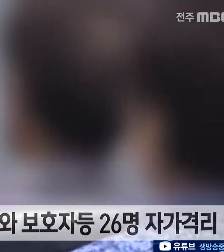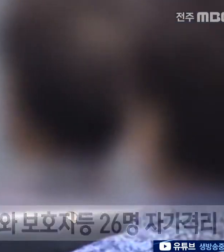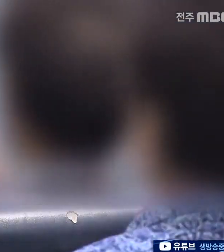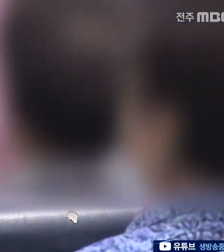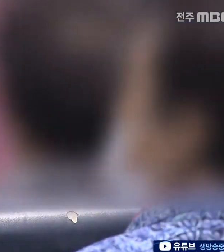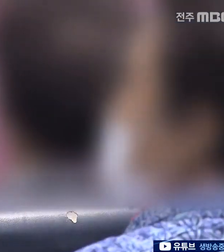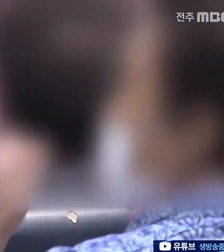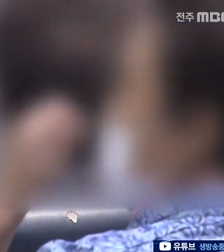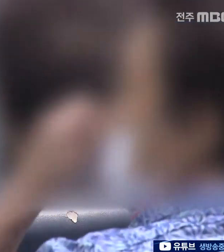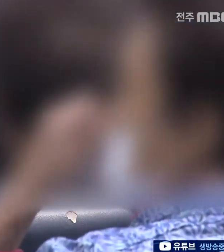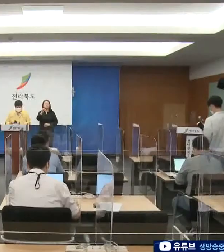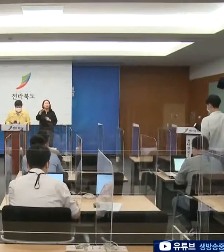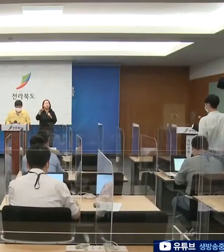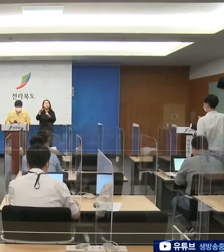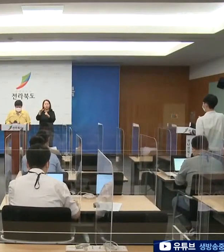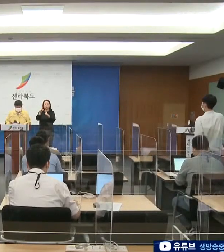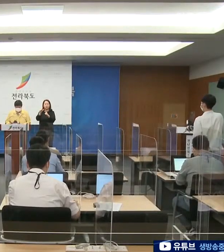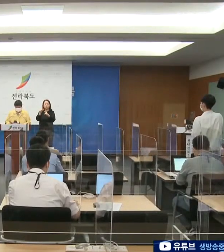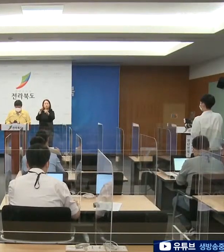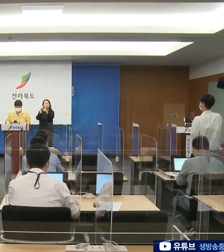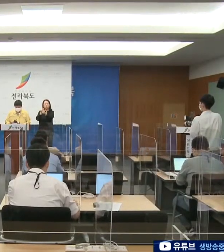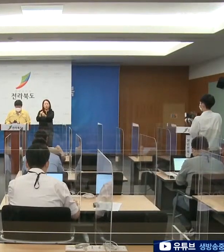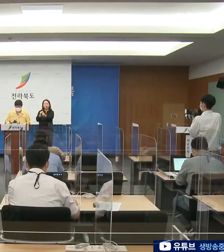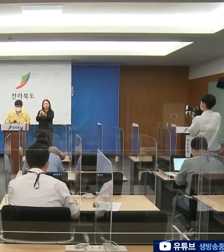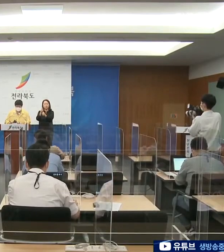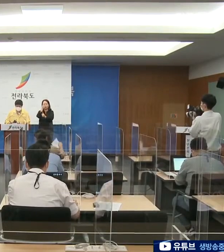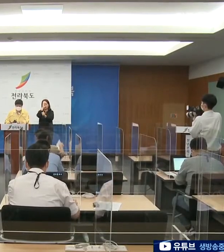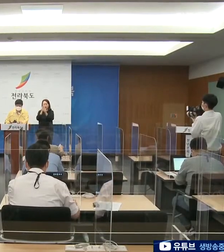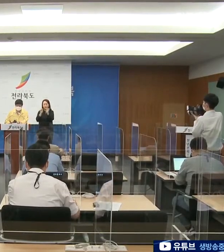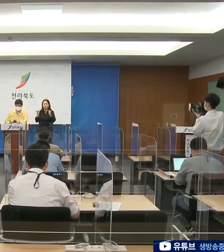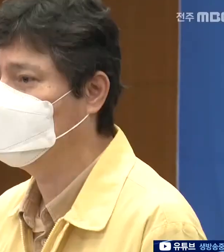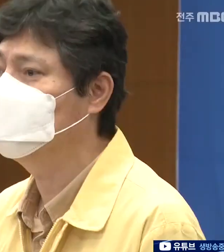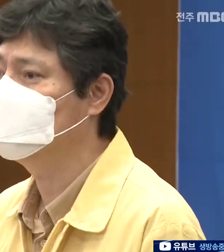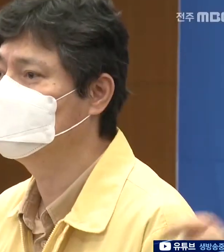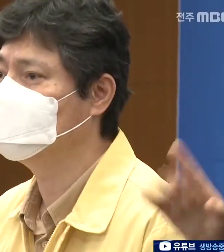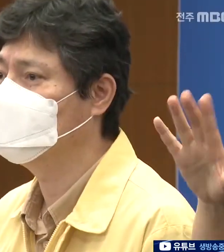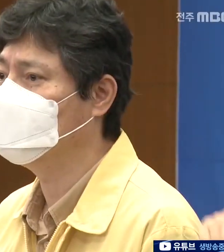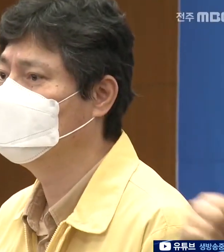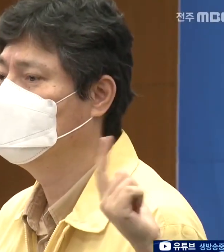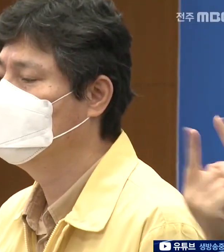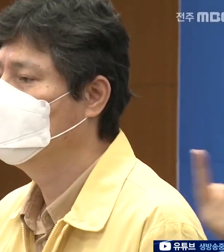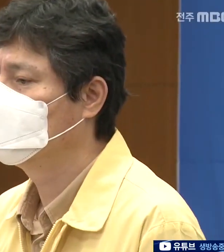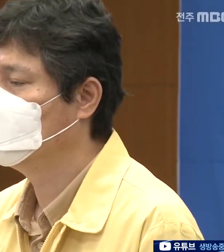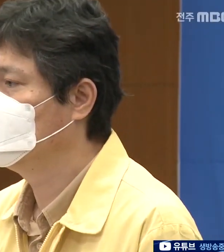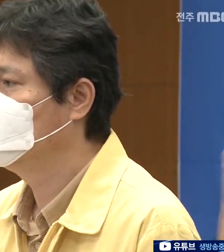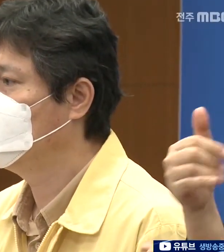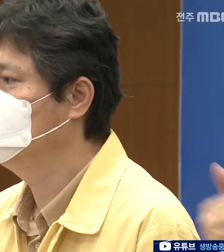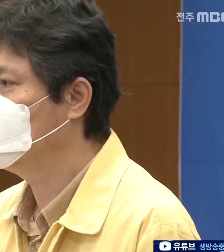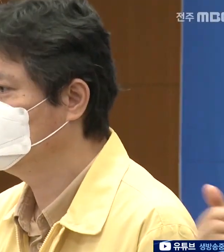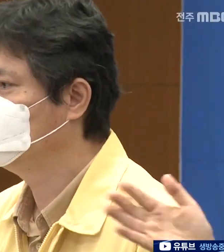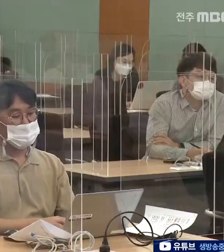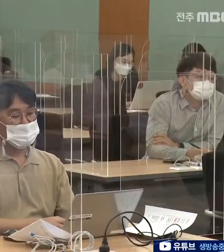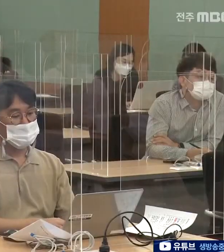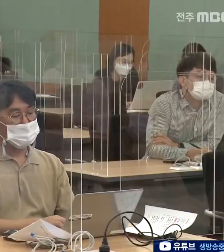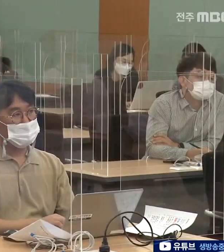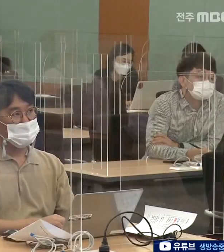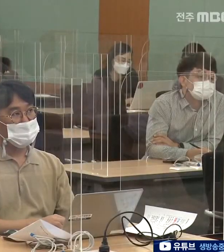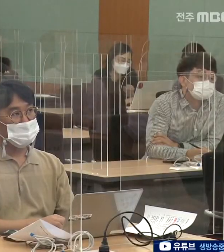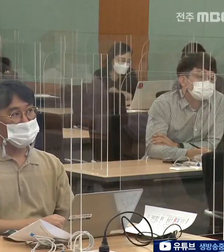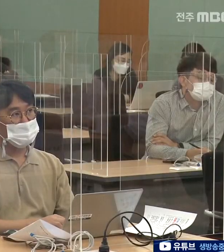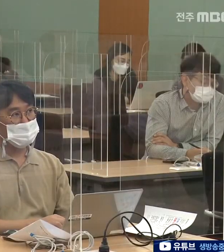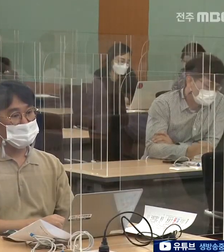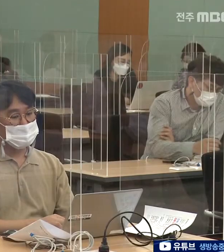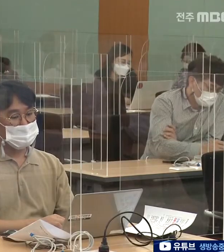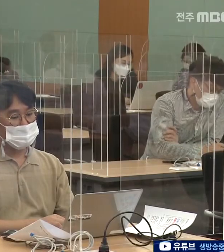조치했습니다 방역당국은 면역력이 약한 환자들이 많은 병원에서 확신 자가 발생하자 당혹감을 감추지